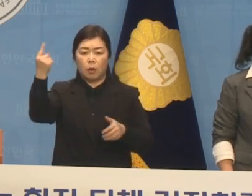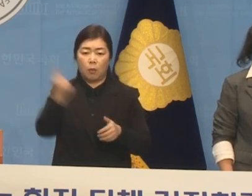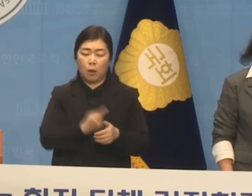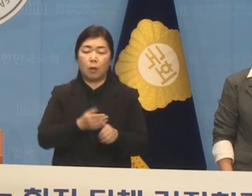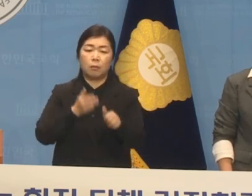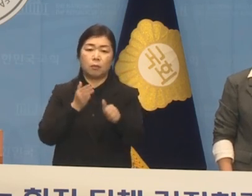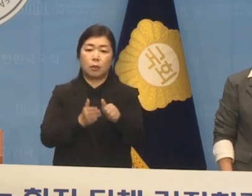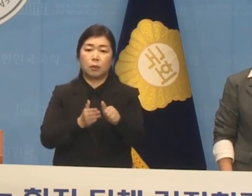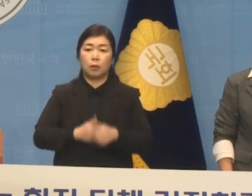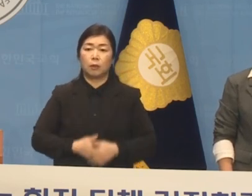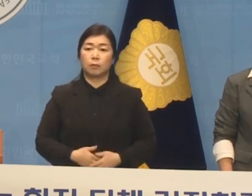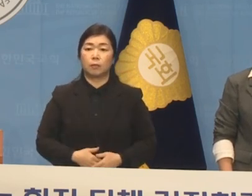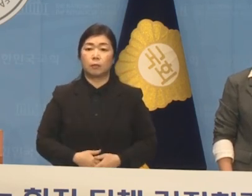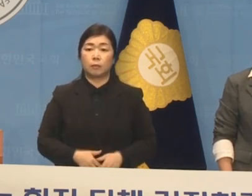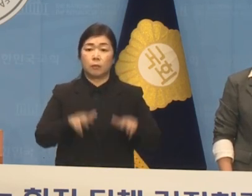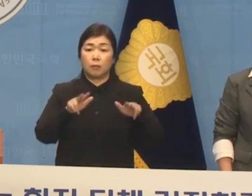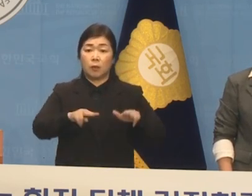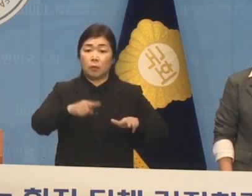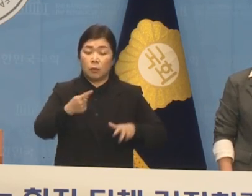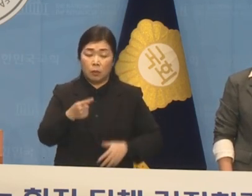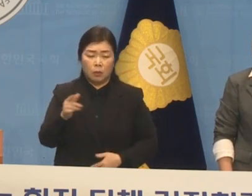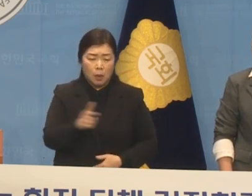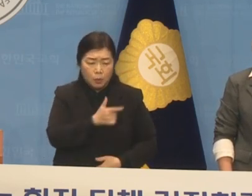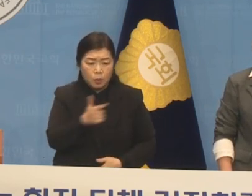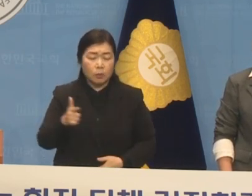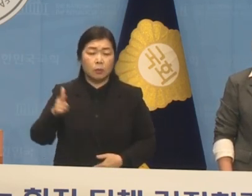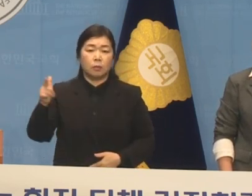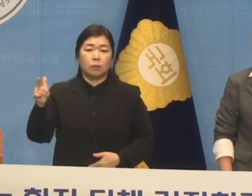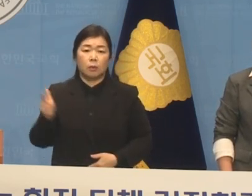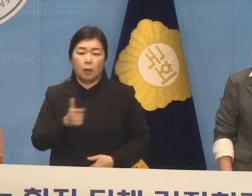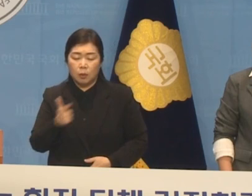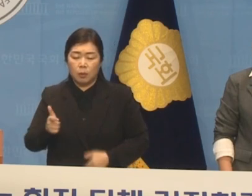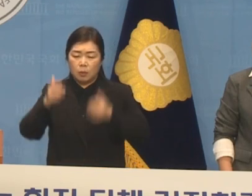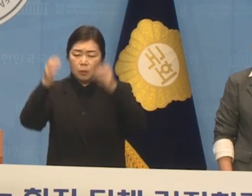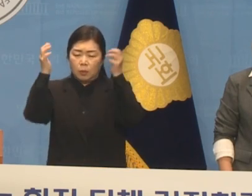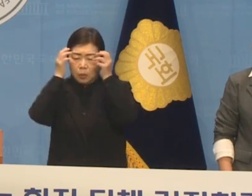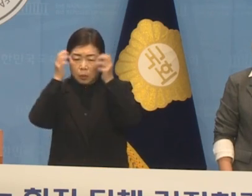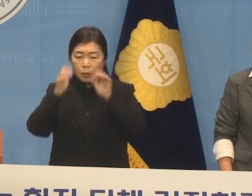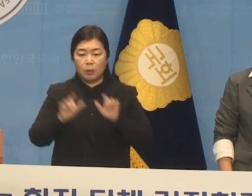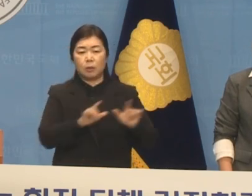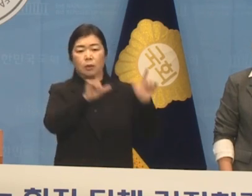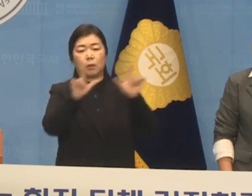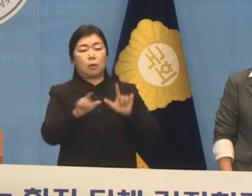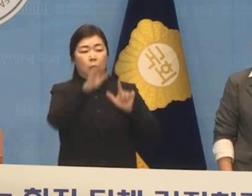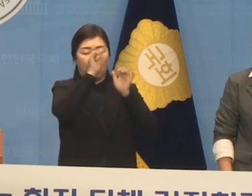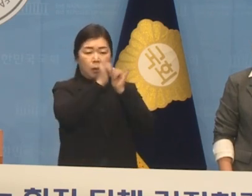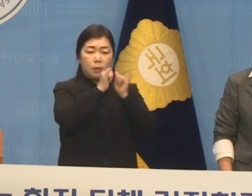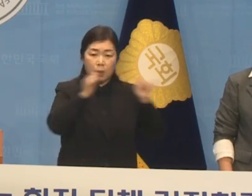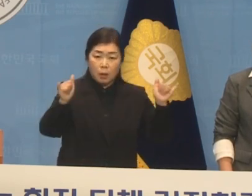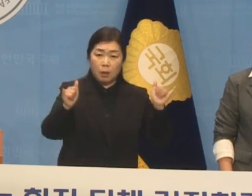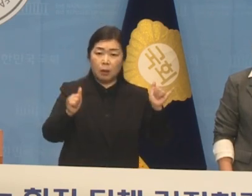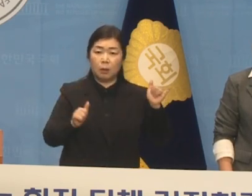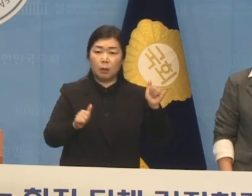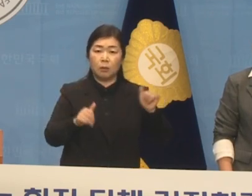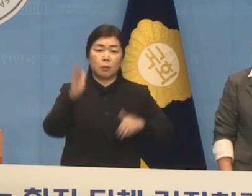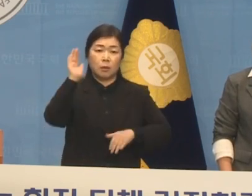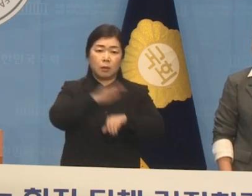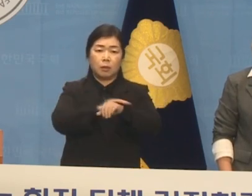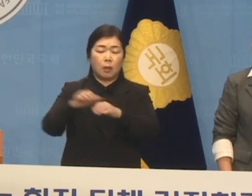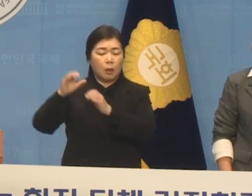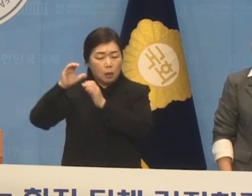바랍니다. 지금도 하루하루 고통 속에서 지낼 환자분들의 목소리를